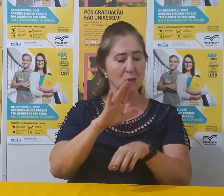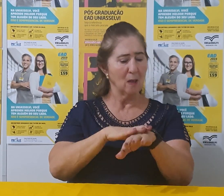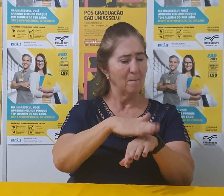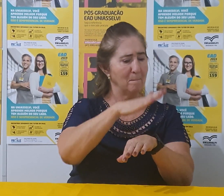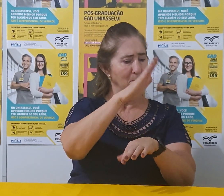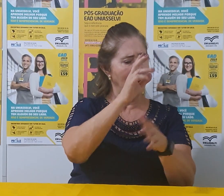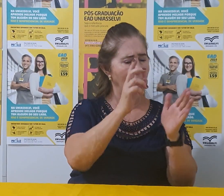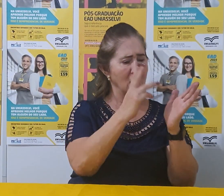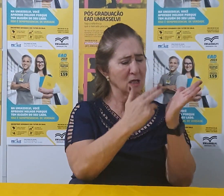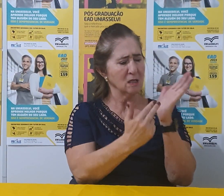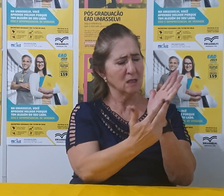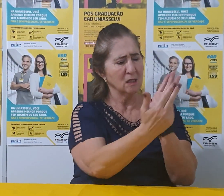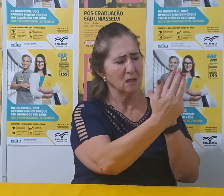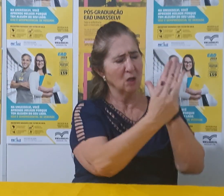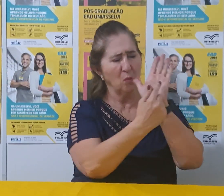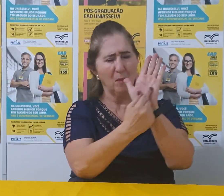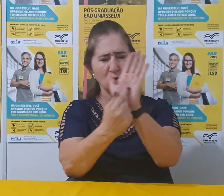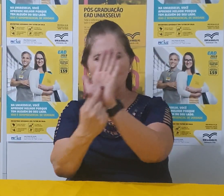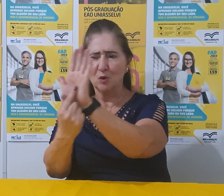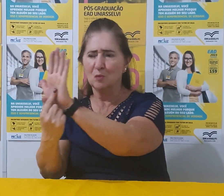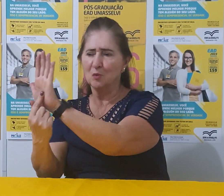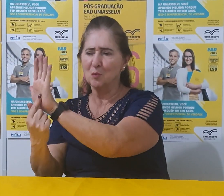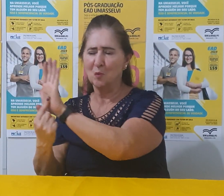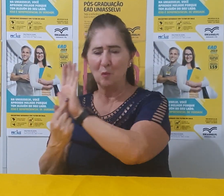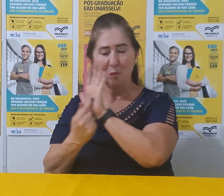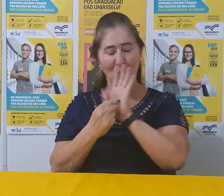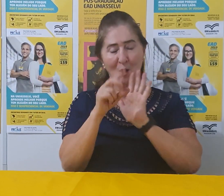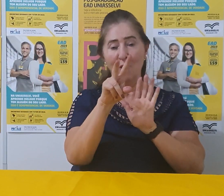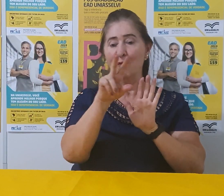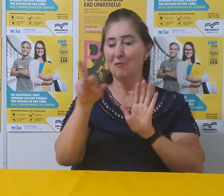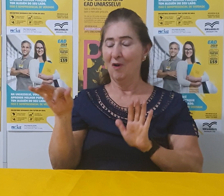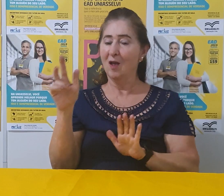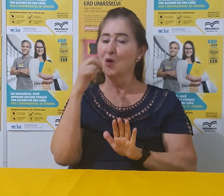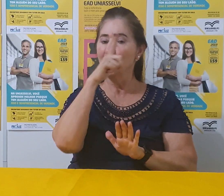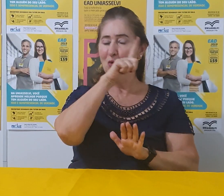sala de aula tende a obter maior compreensão do educando surdo.